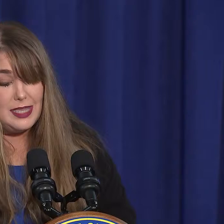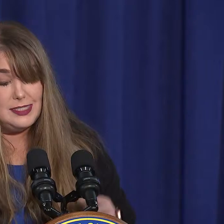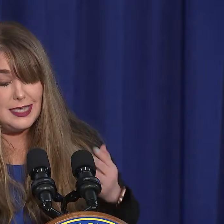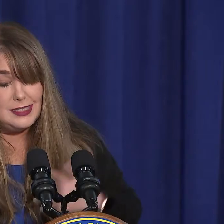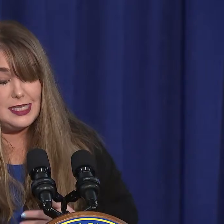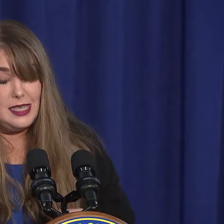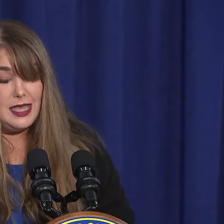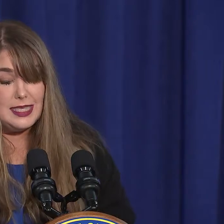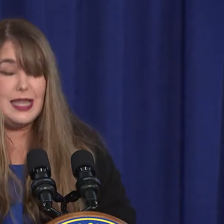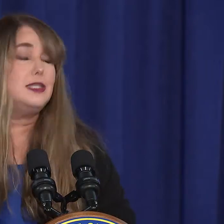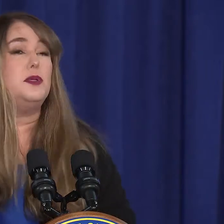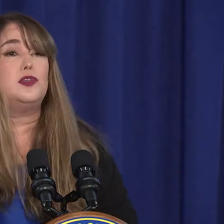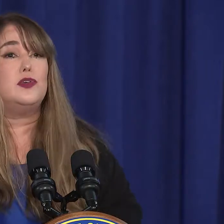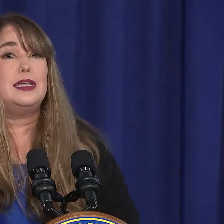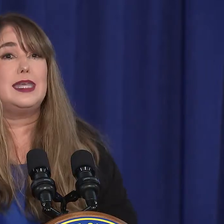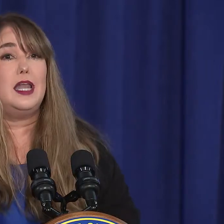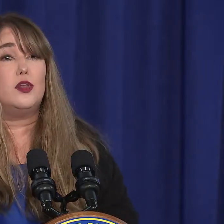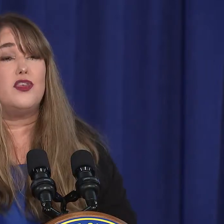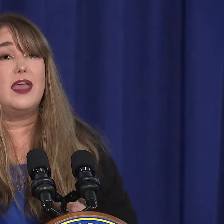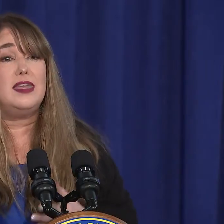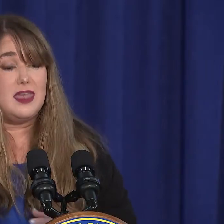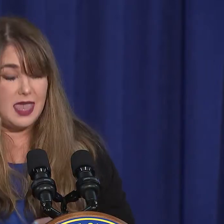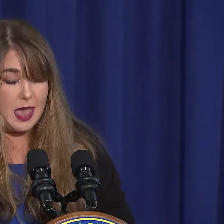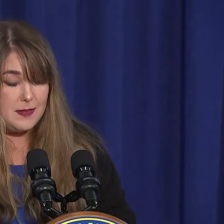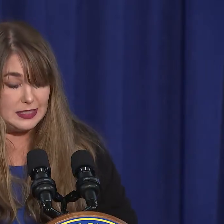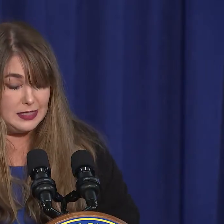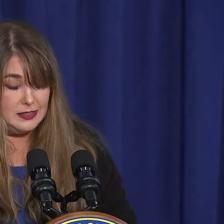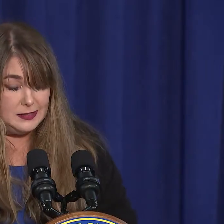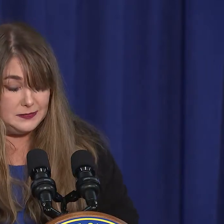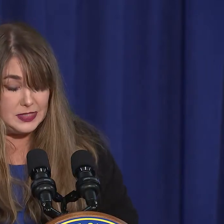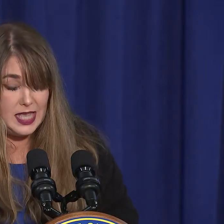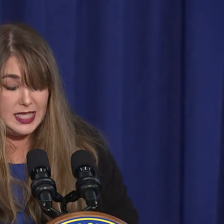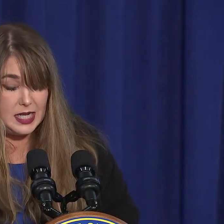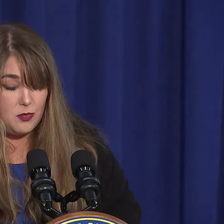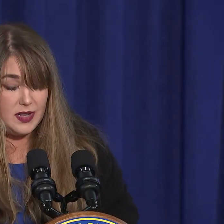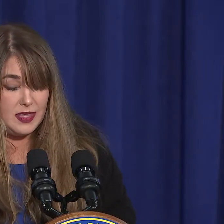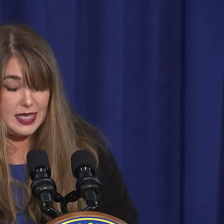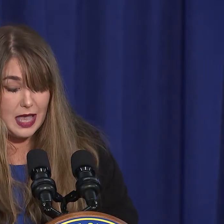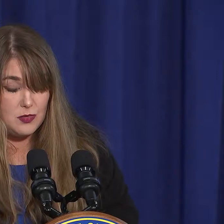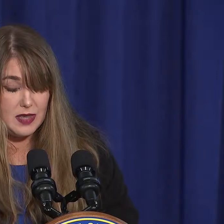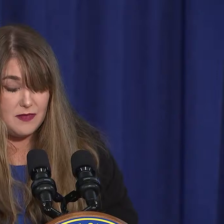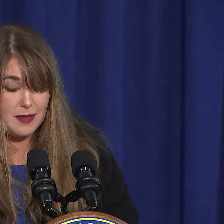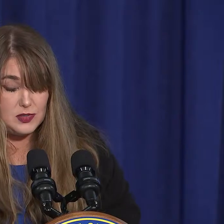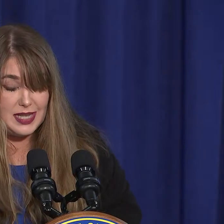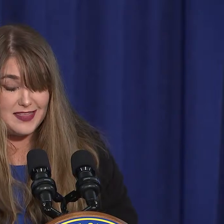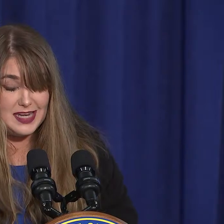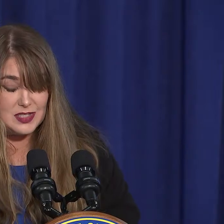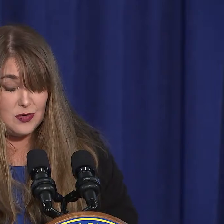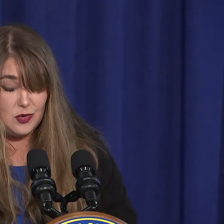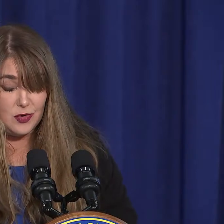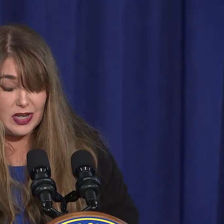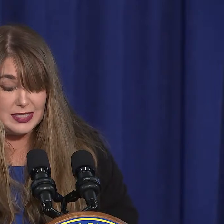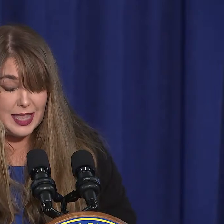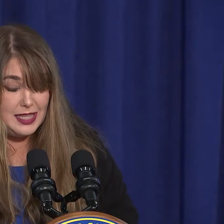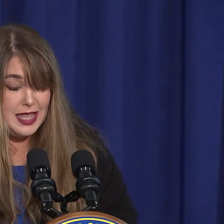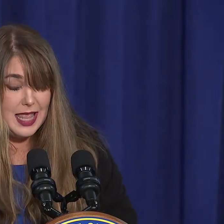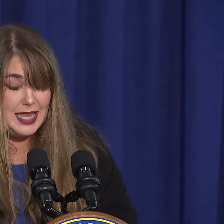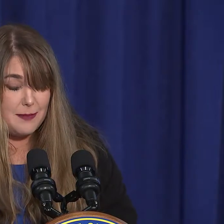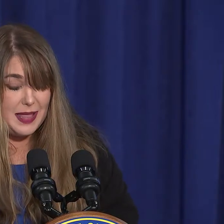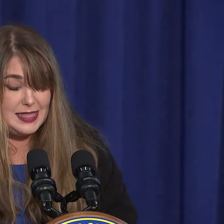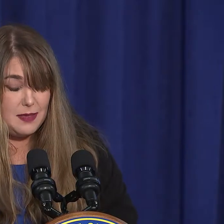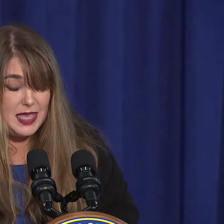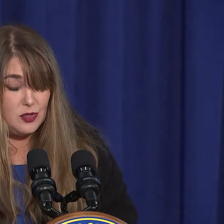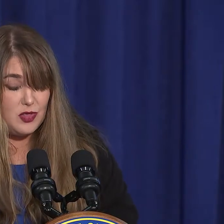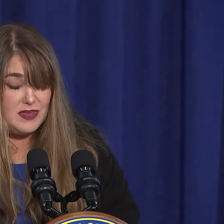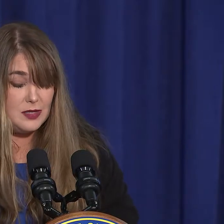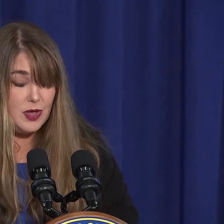para protegerse a sí y a las personas que les rodean y que aman. Y recuerde que aunque vamos en la dirección correcta,